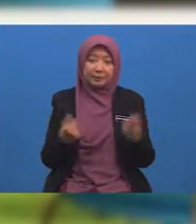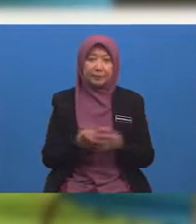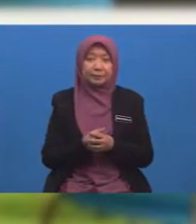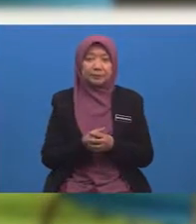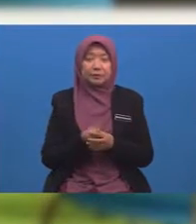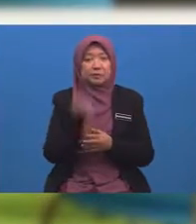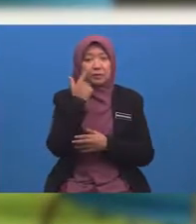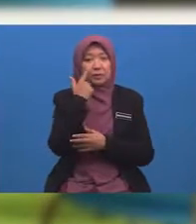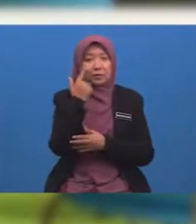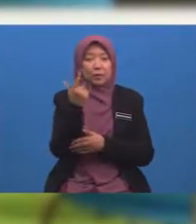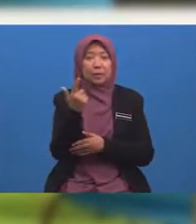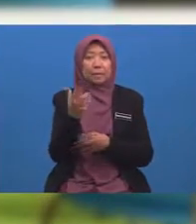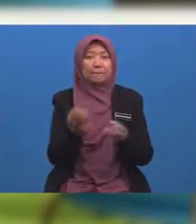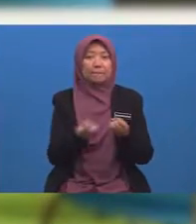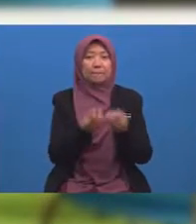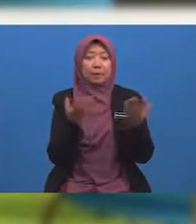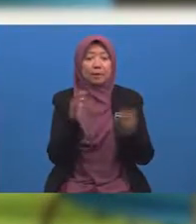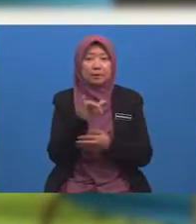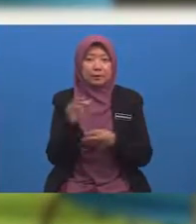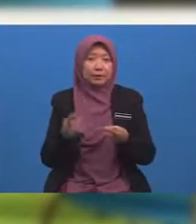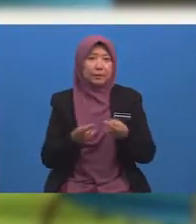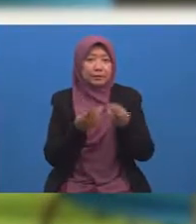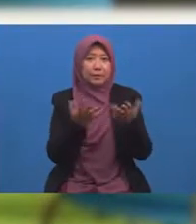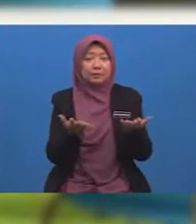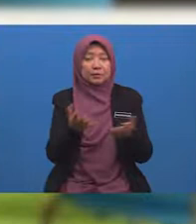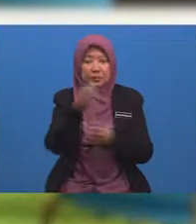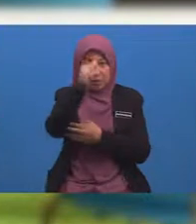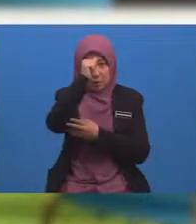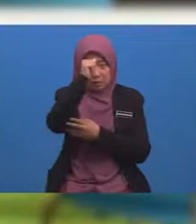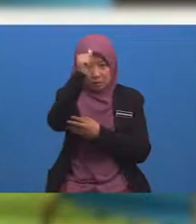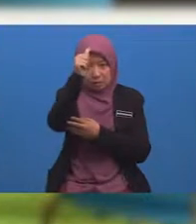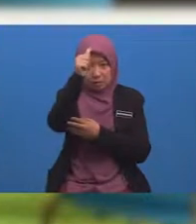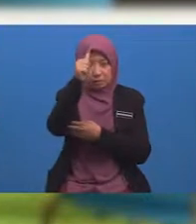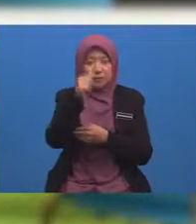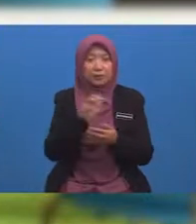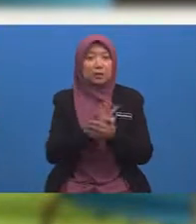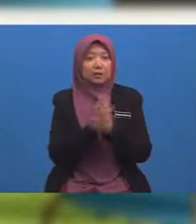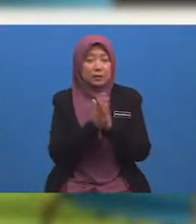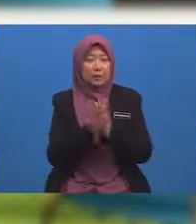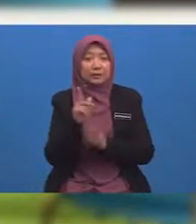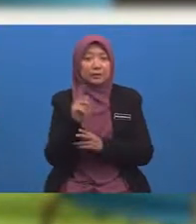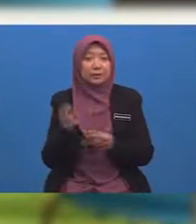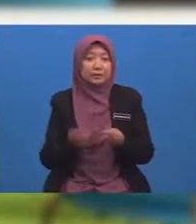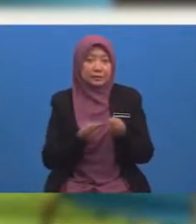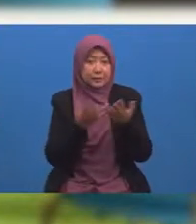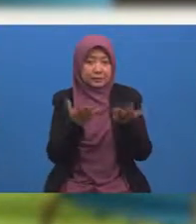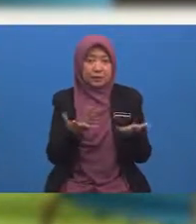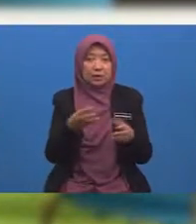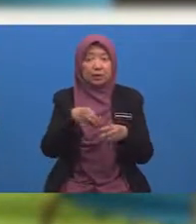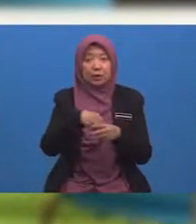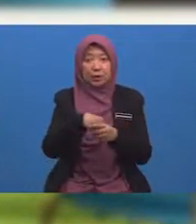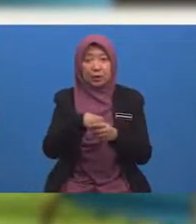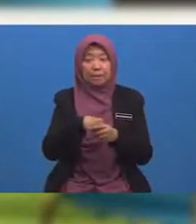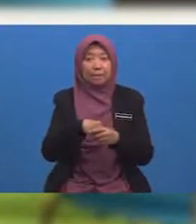Lihat betapa banyaknya rezeki Allah. Allah jadikan rezeki dalam